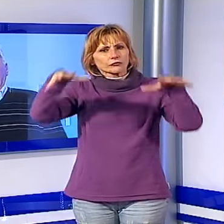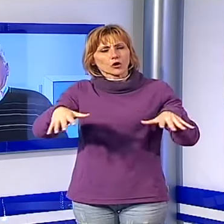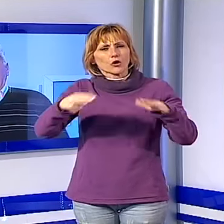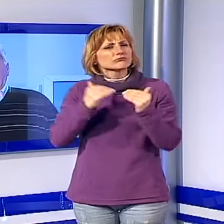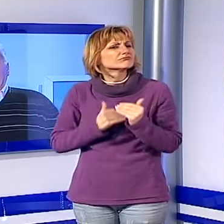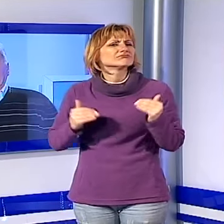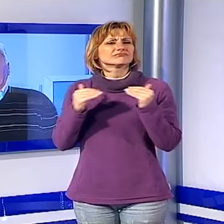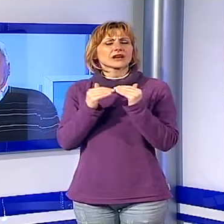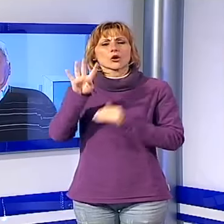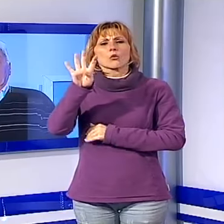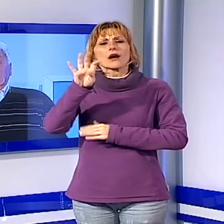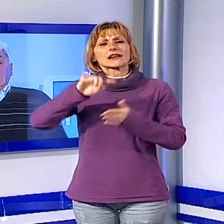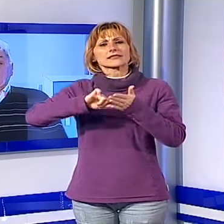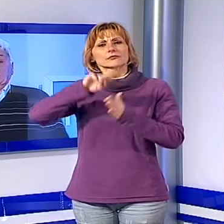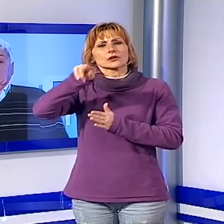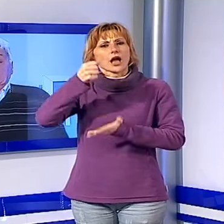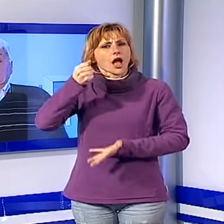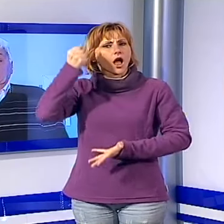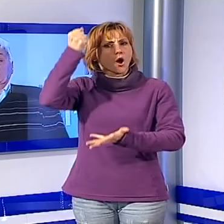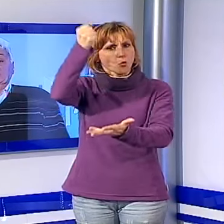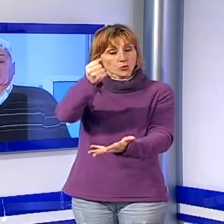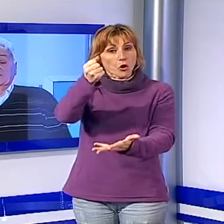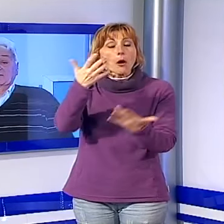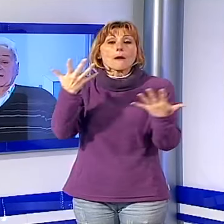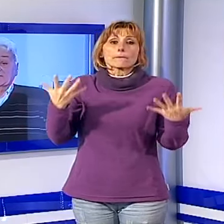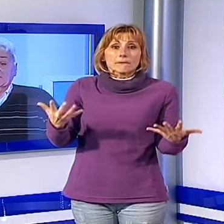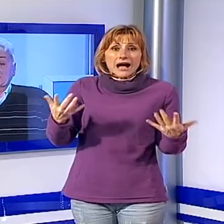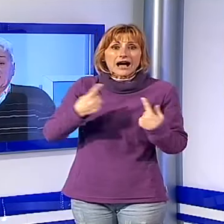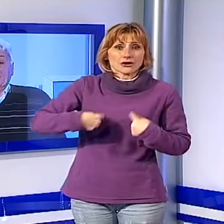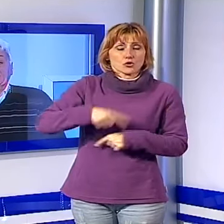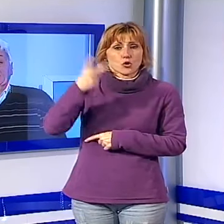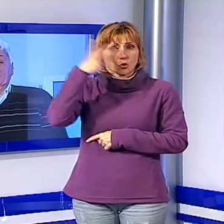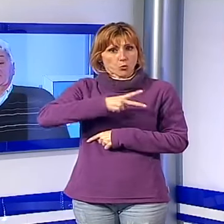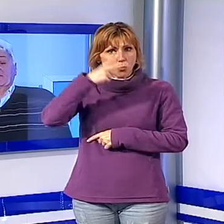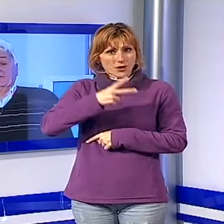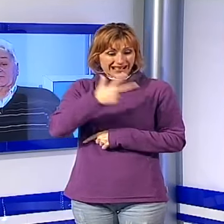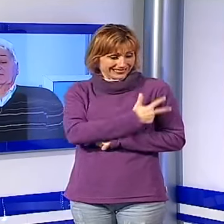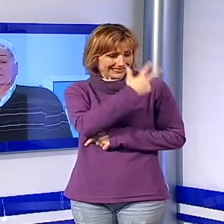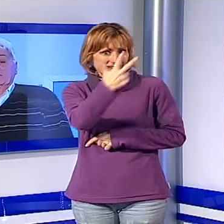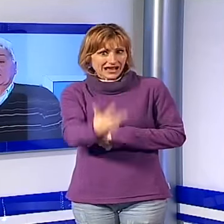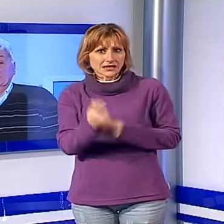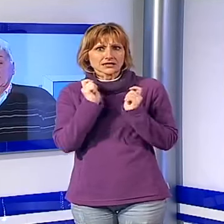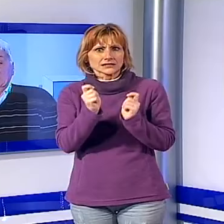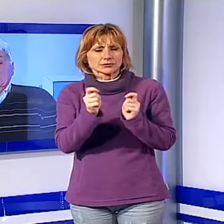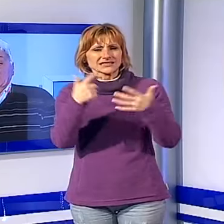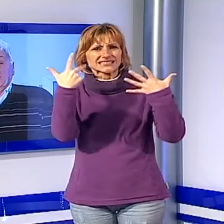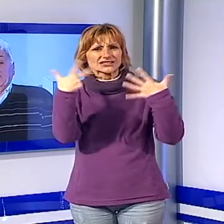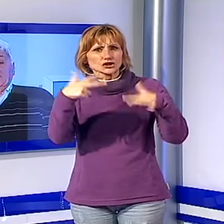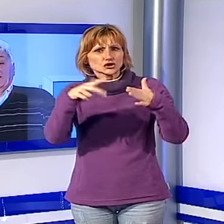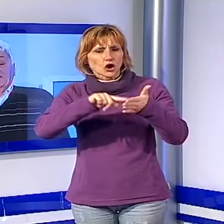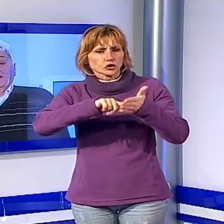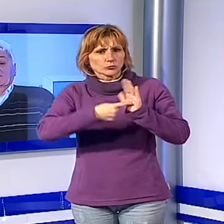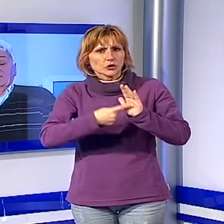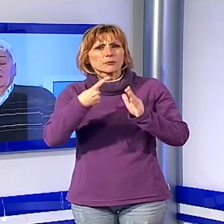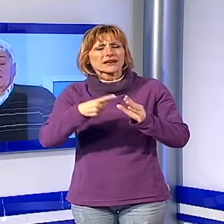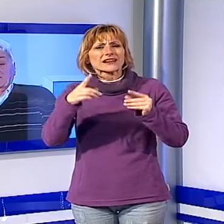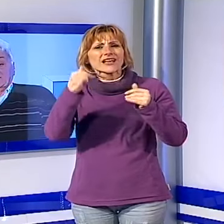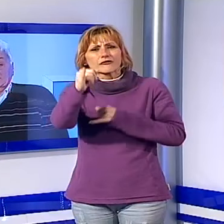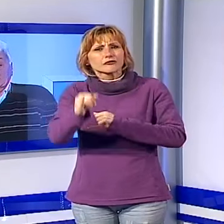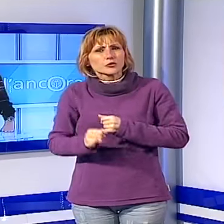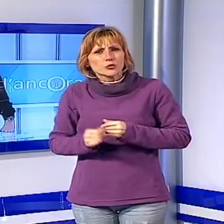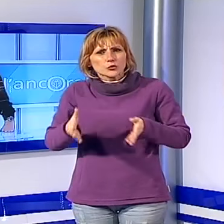pari a circa 40 milioni di euro quando la nostra provincia soltanto in tre anni ne ha spesi 18 milioni per riparare le argini